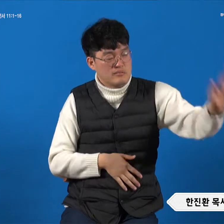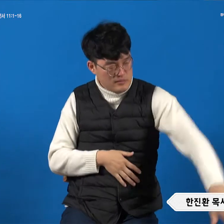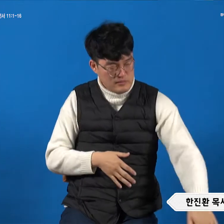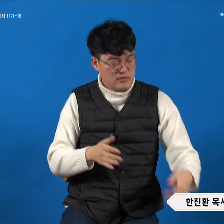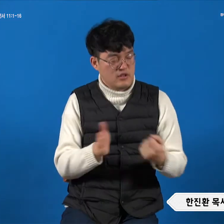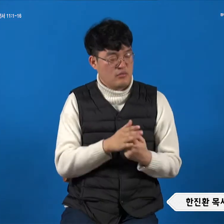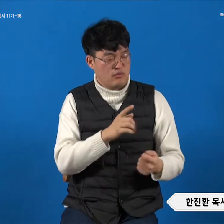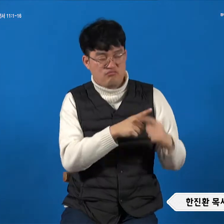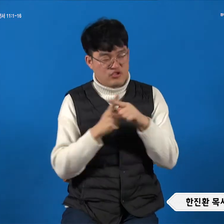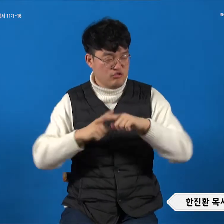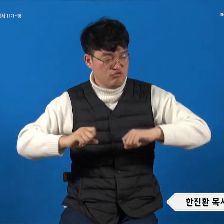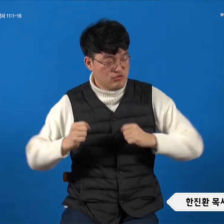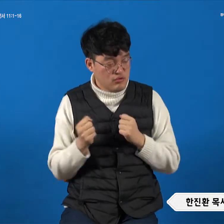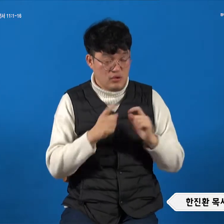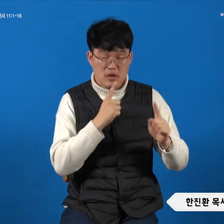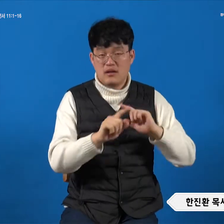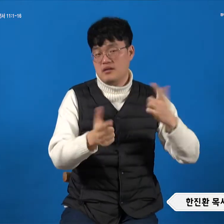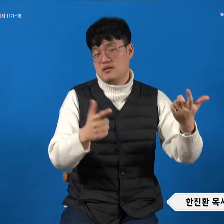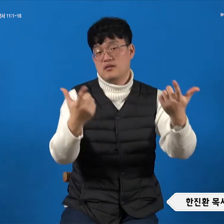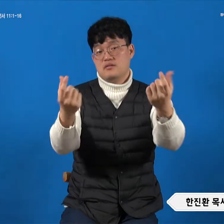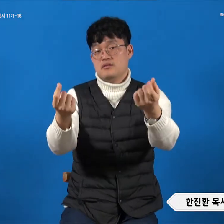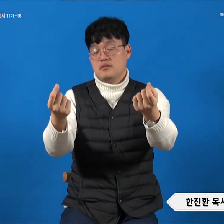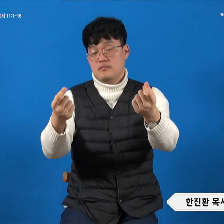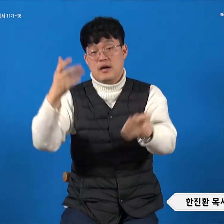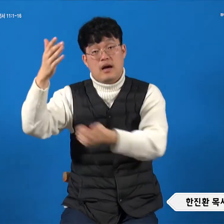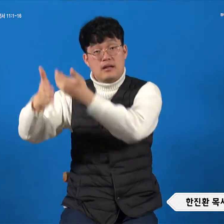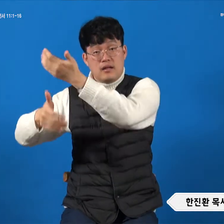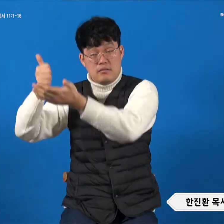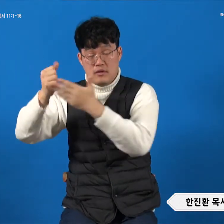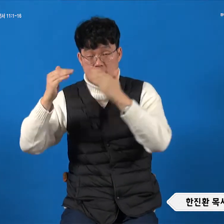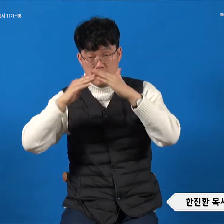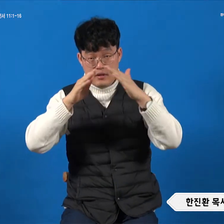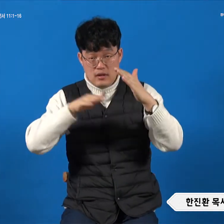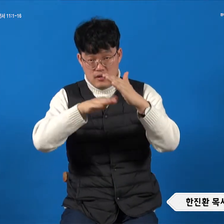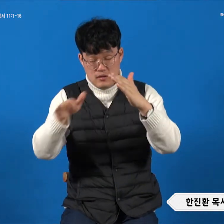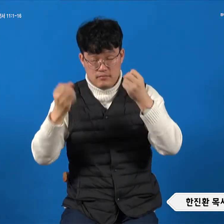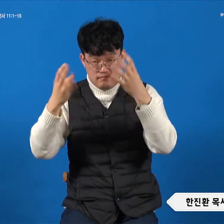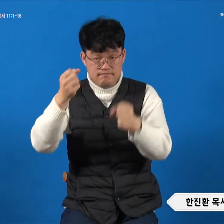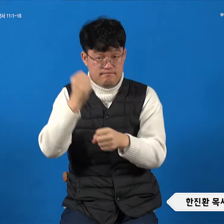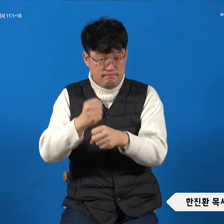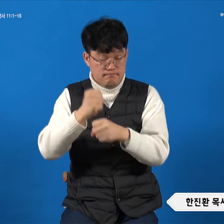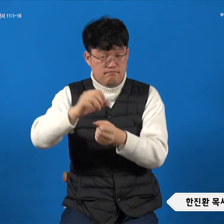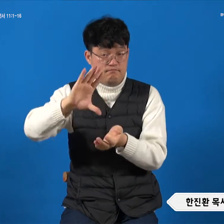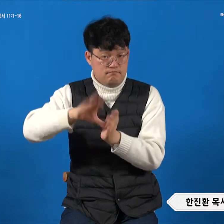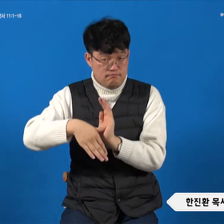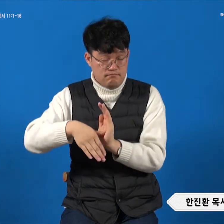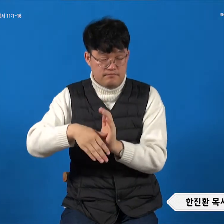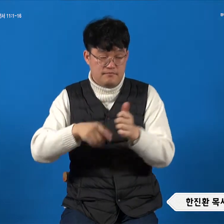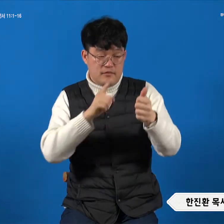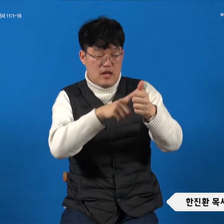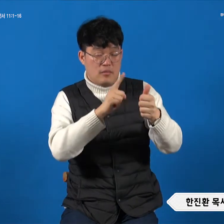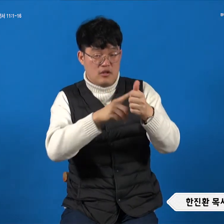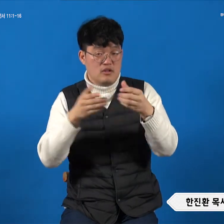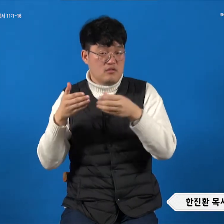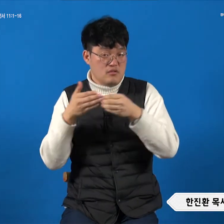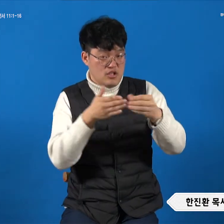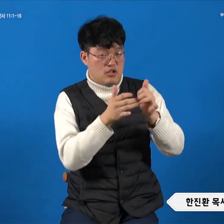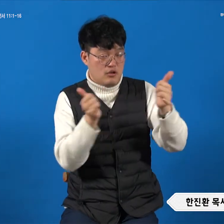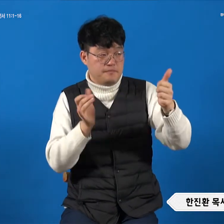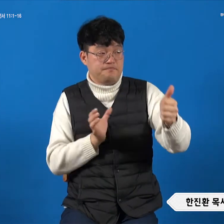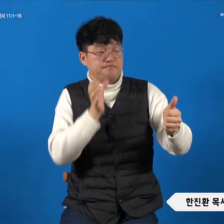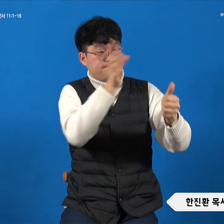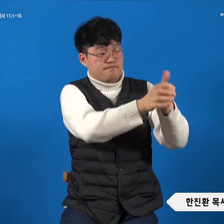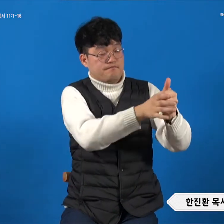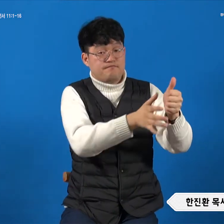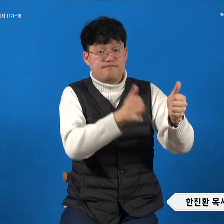된다 그런 뜻은 아닌 것이죠. 마찬가지로 하나님께서 가정을 창조하실 때 남편을 리더로